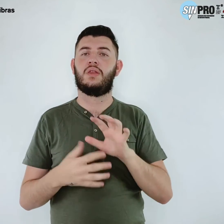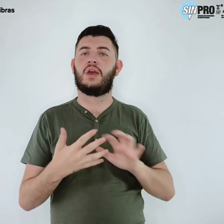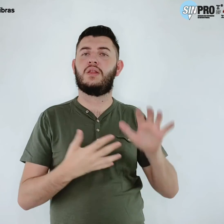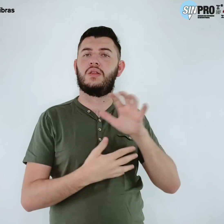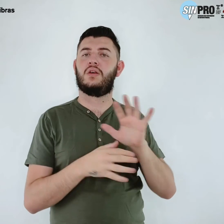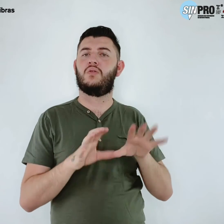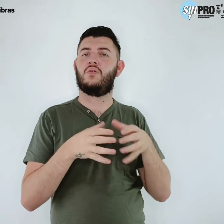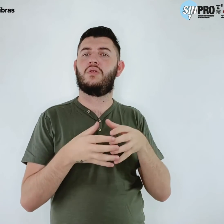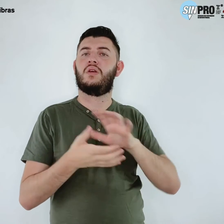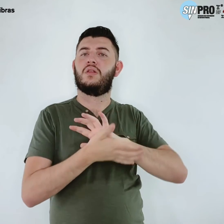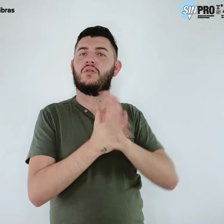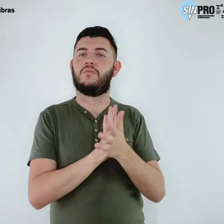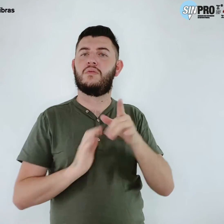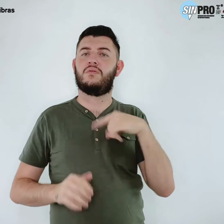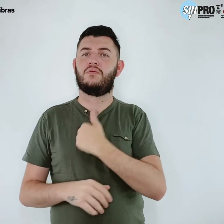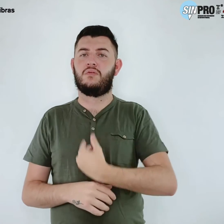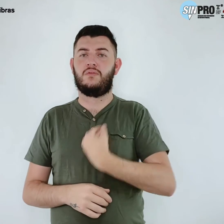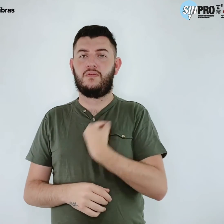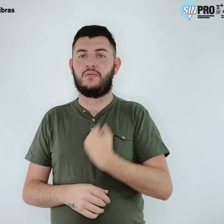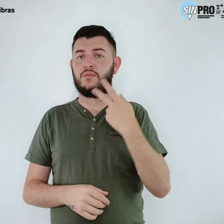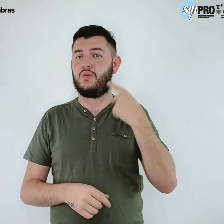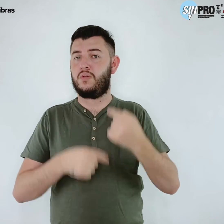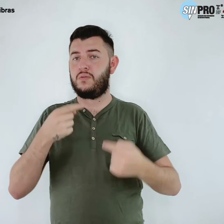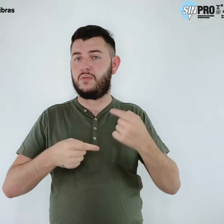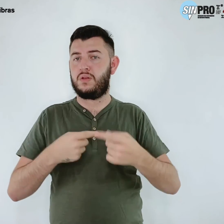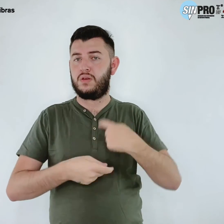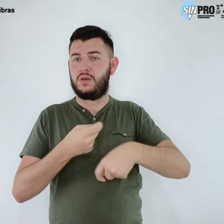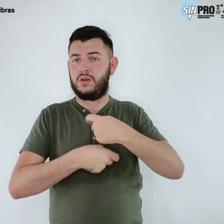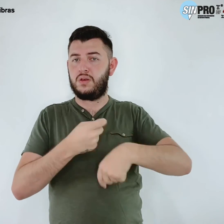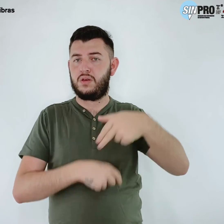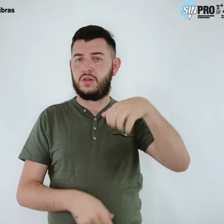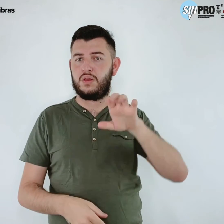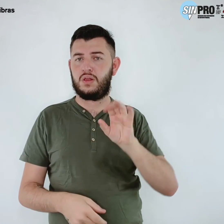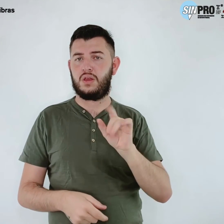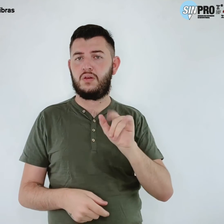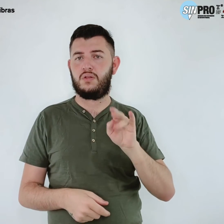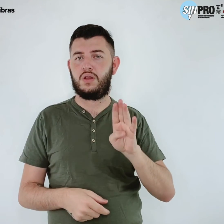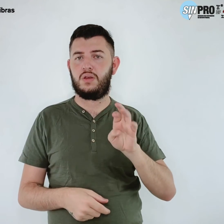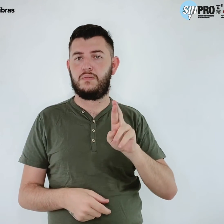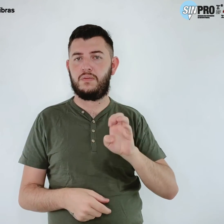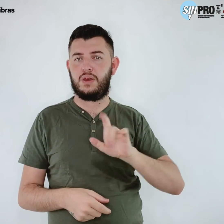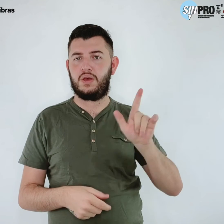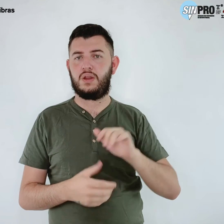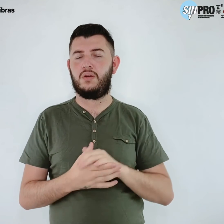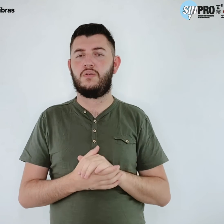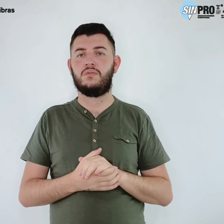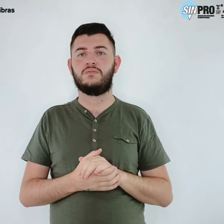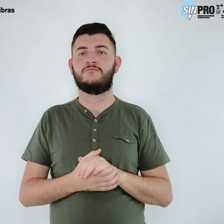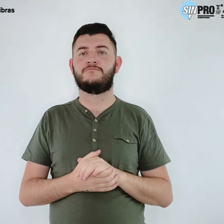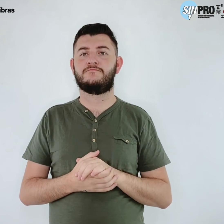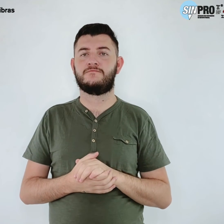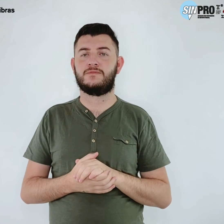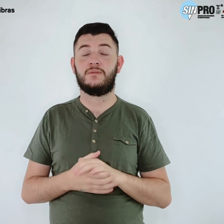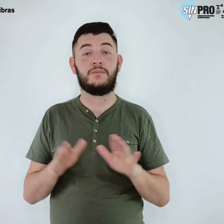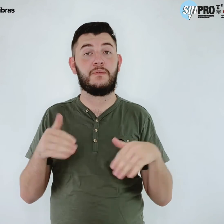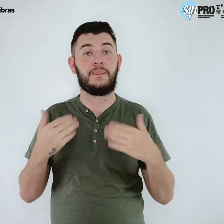categoria, de toda essa opressão que estamos sofrendo com a política econômica neoliberal.